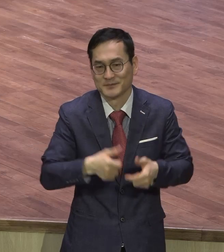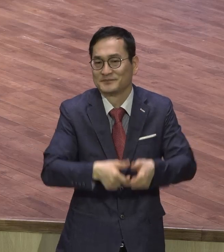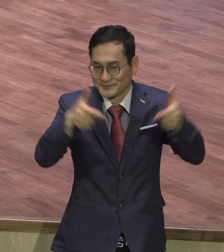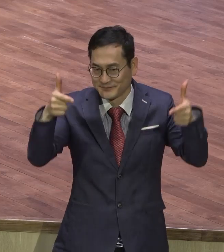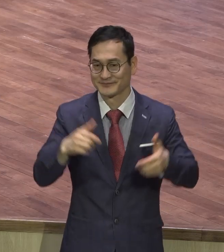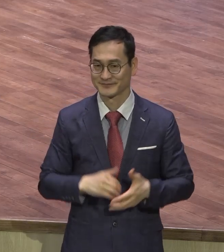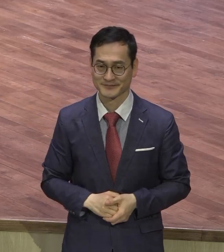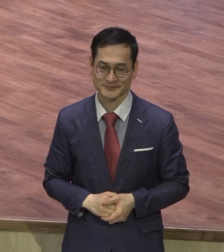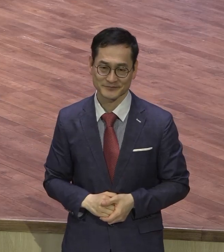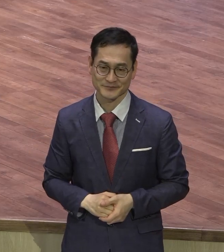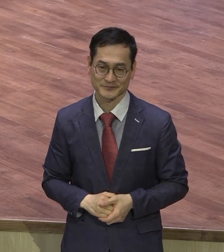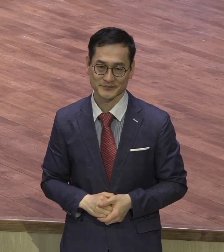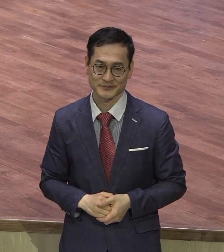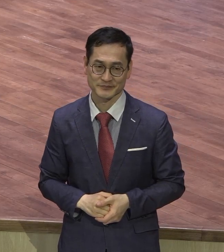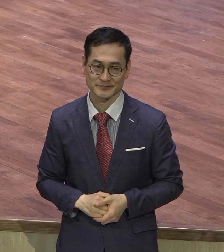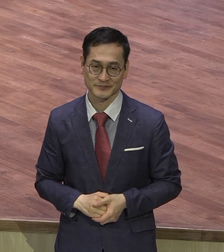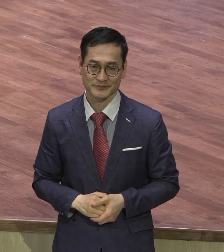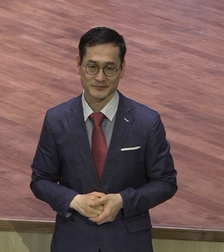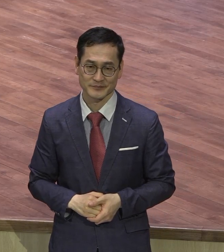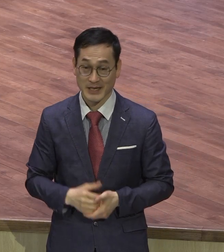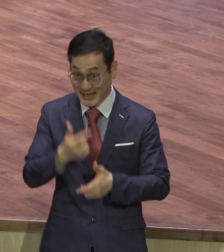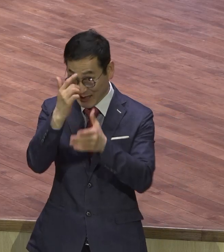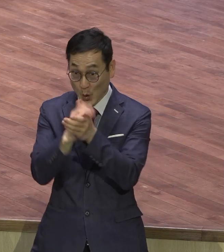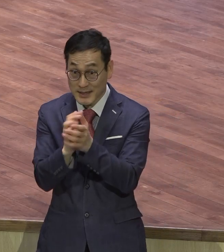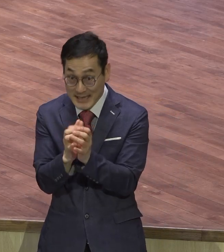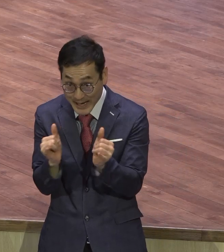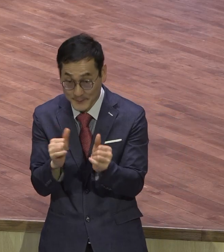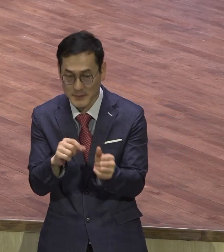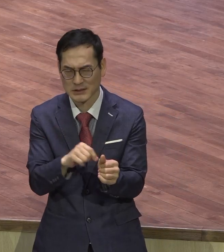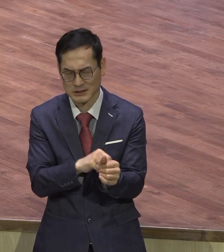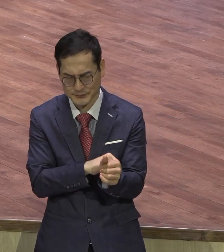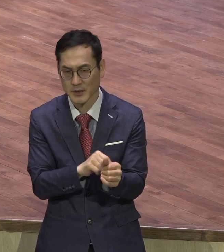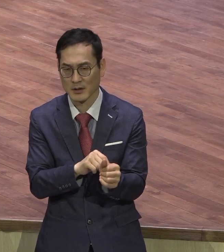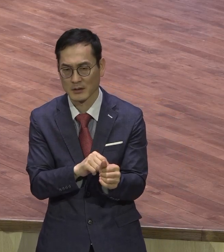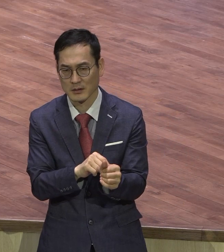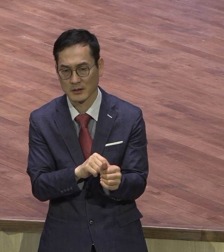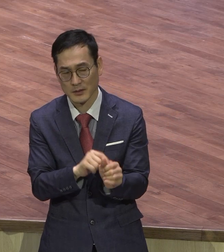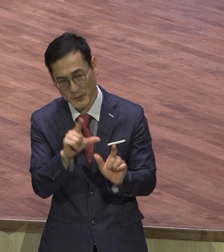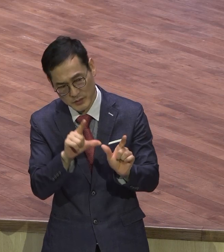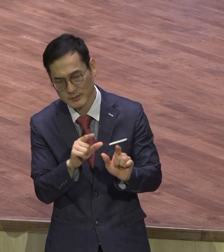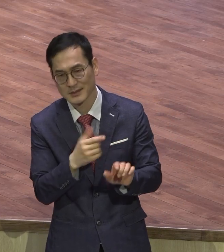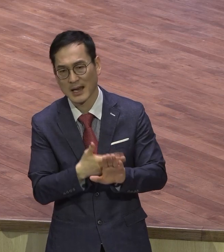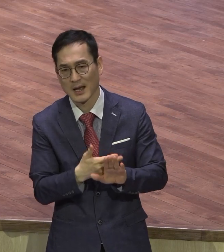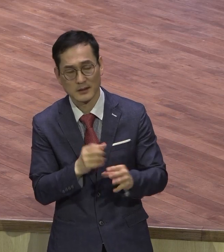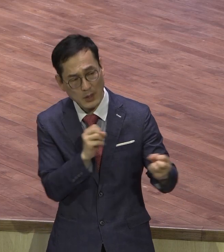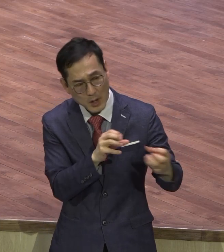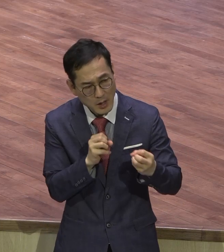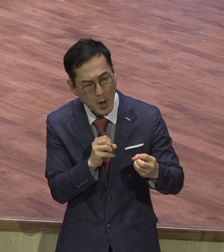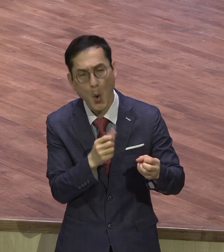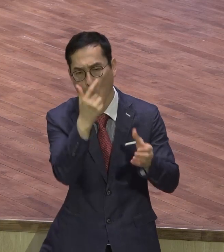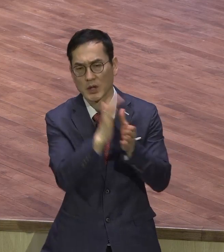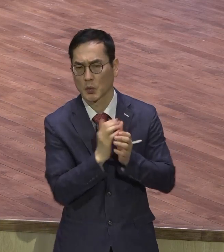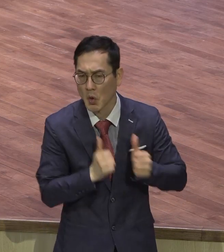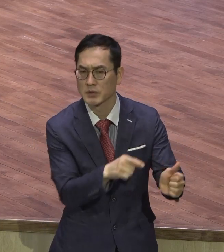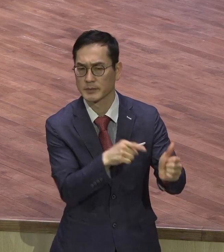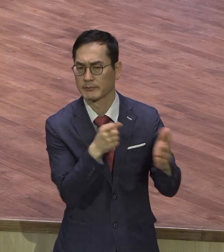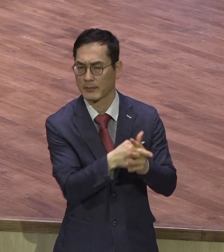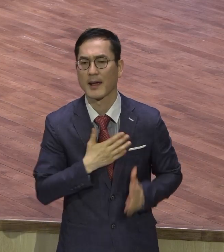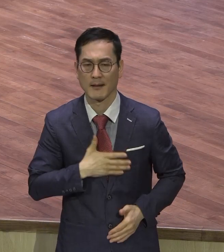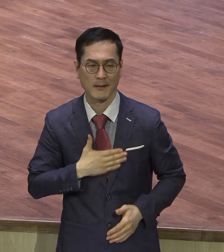사람은 다릅니다. 만나서 대화를 해봐도 삶의 모습도 다릅니다.